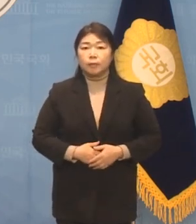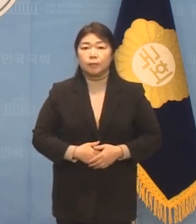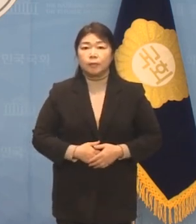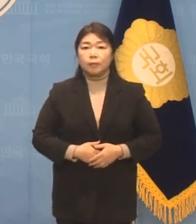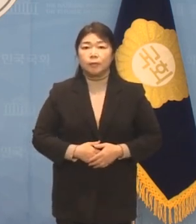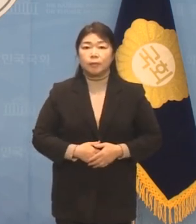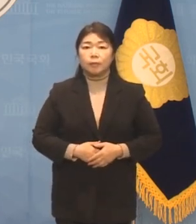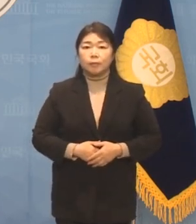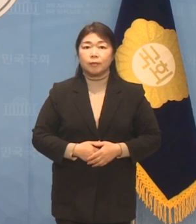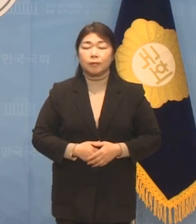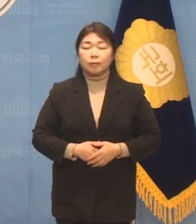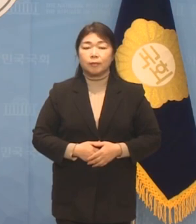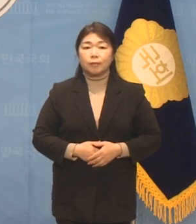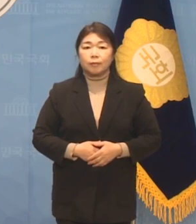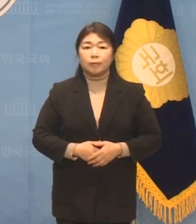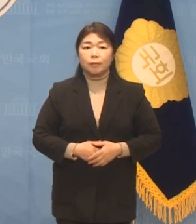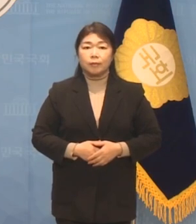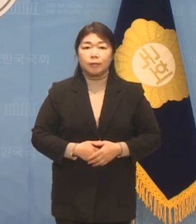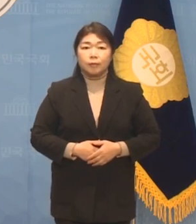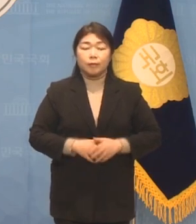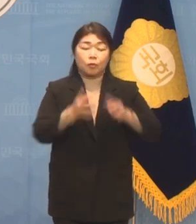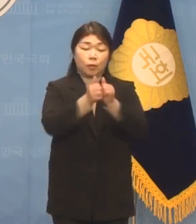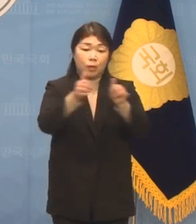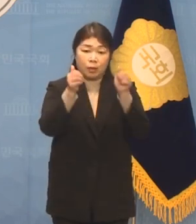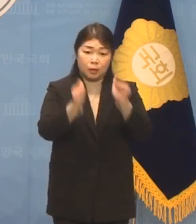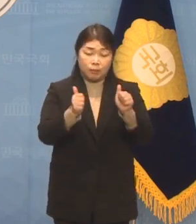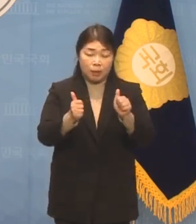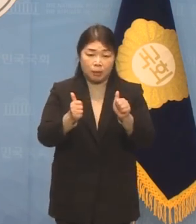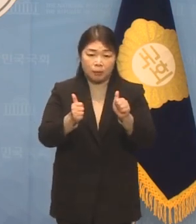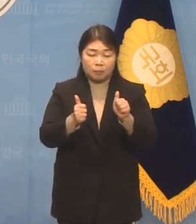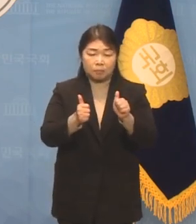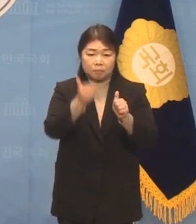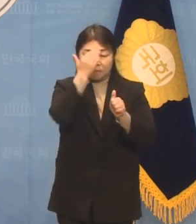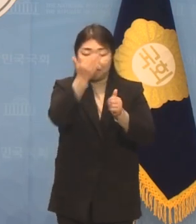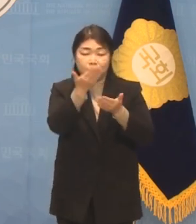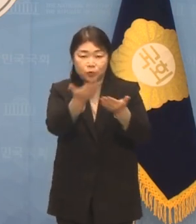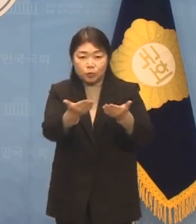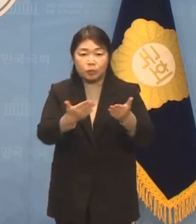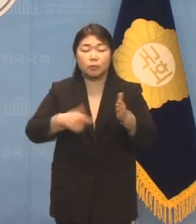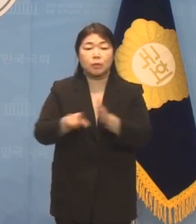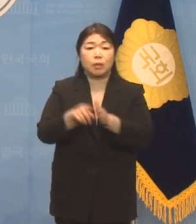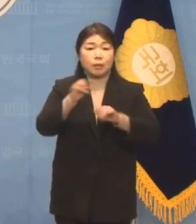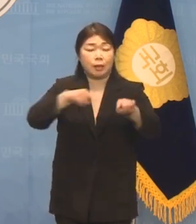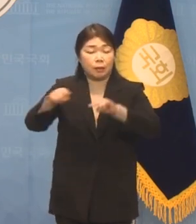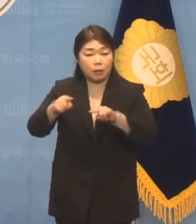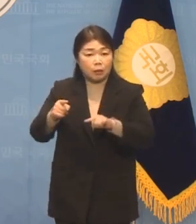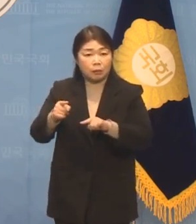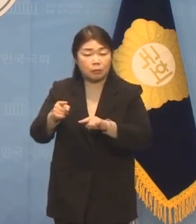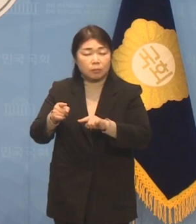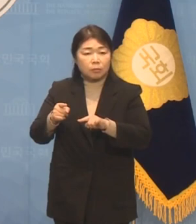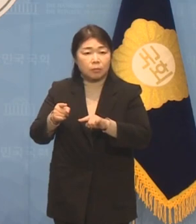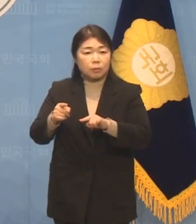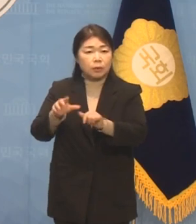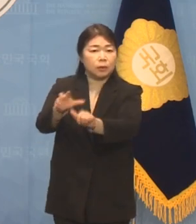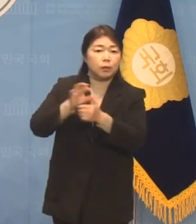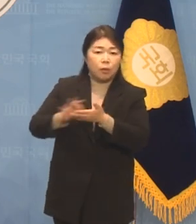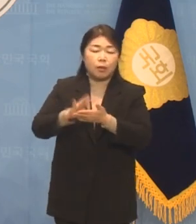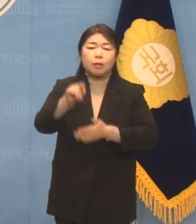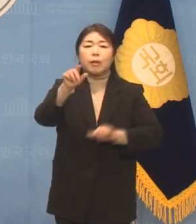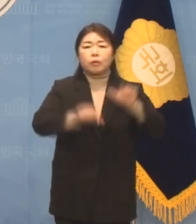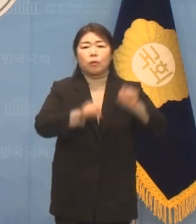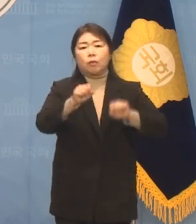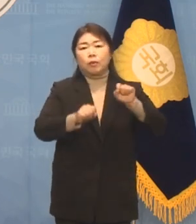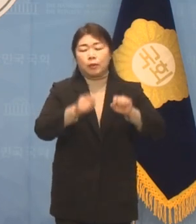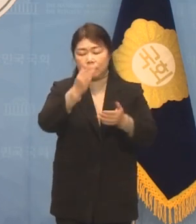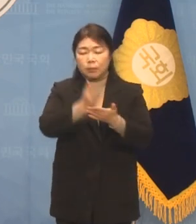두 번째입니다. 국민 심판 피하려고 야당을 청산 대상으로 호도하는 적반하장 부끄러운 줄도